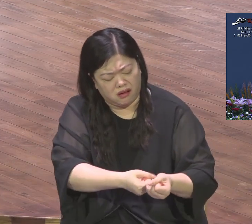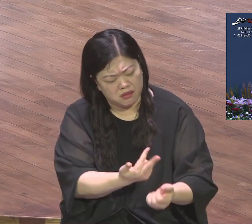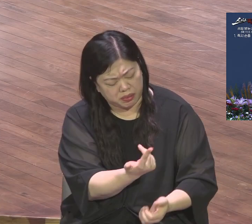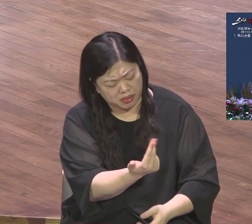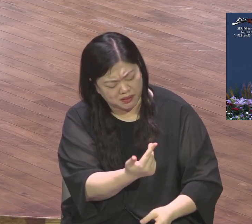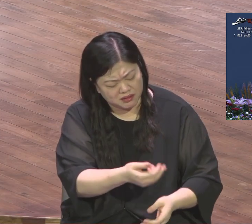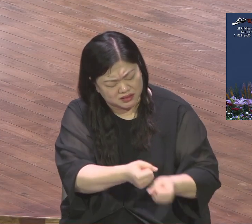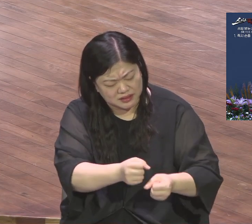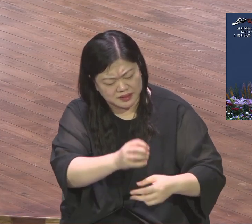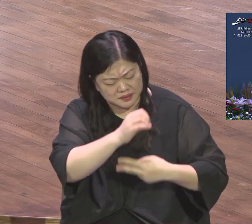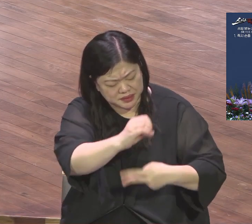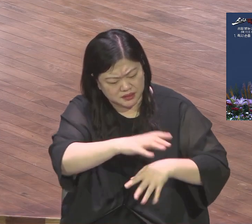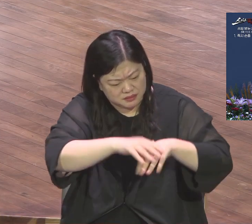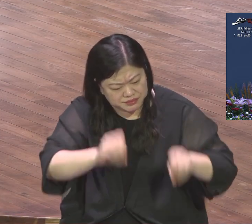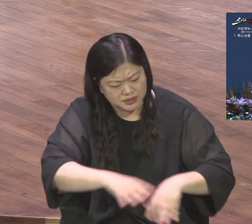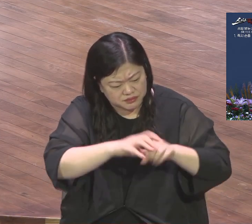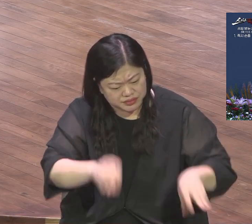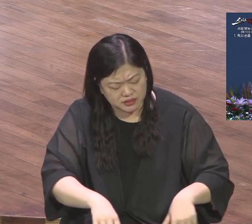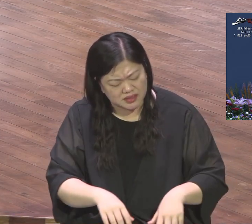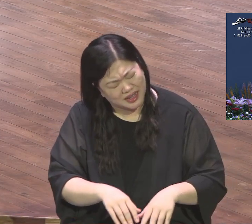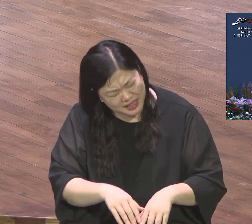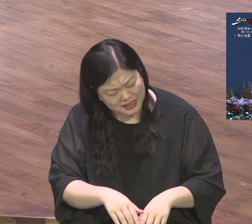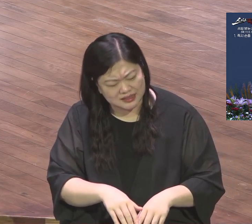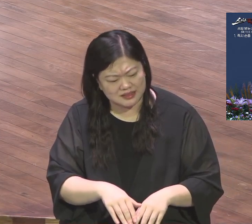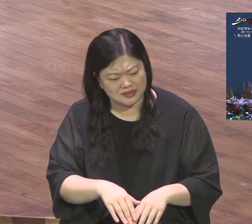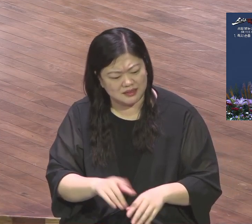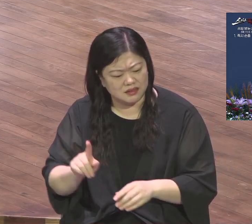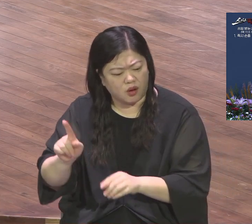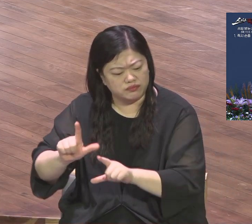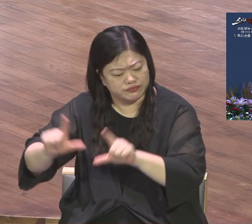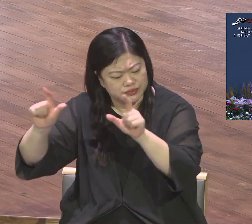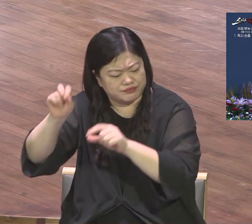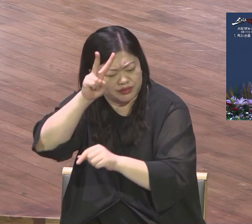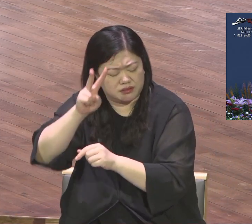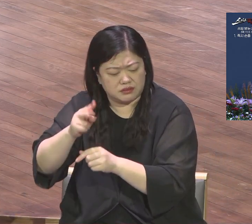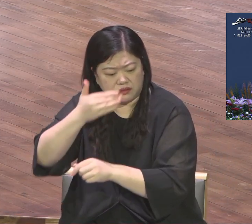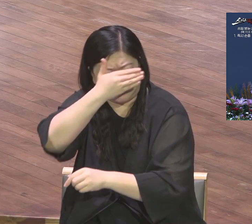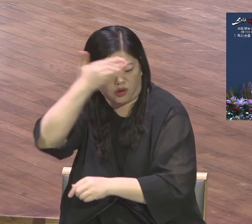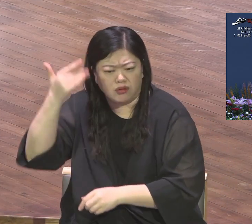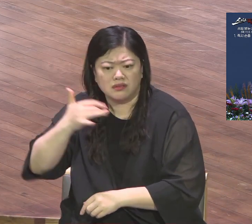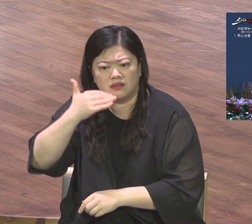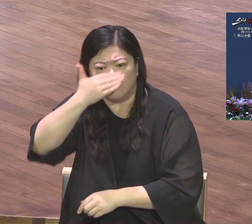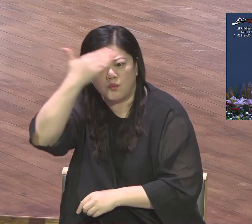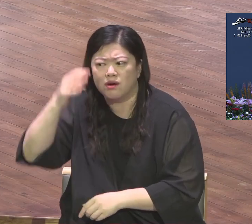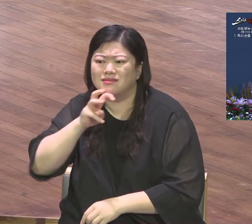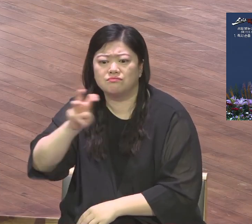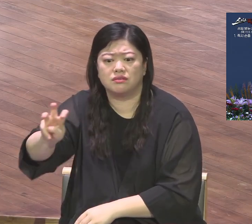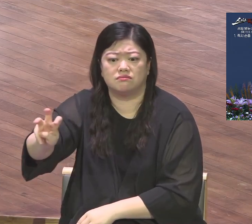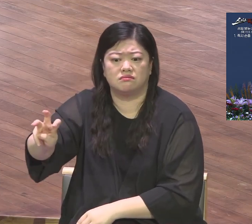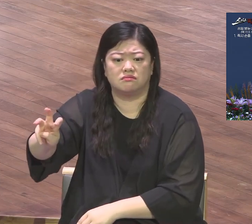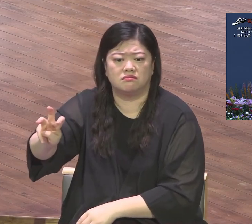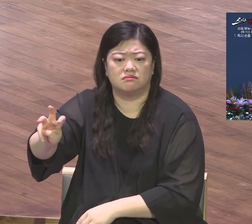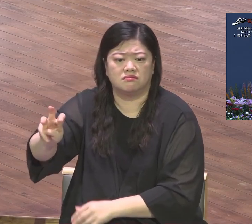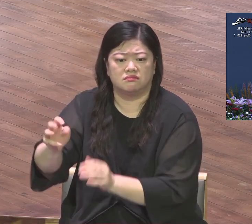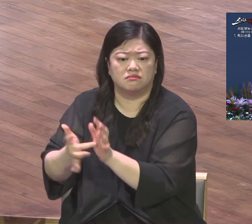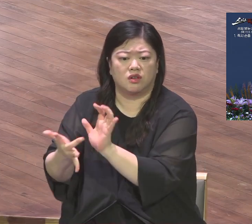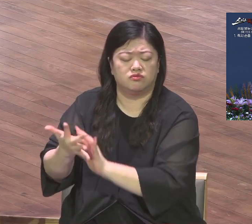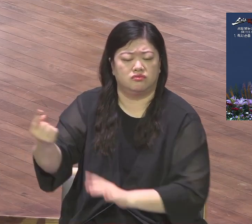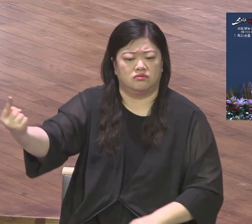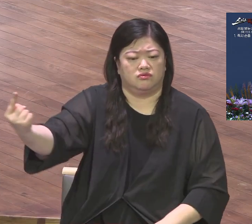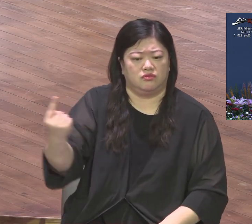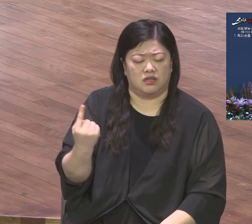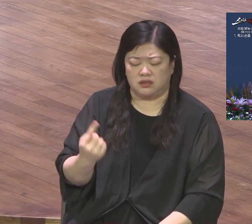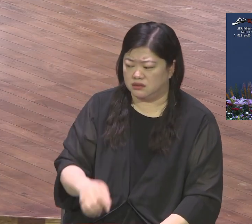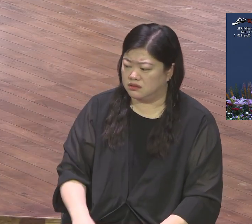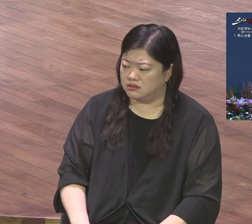본단 말이에요. 아니, 어부도 아닌 사람이 그 깊은 데 가서 물 던져. 예수님께서 뭐